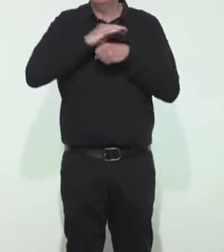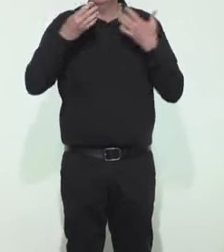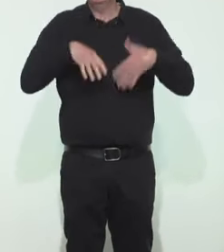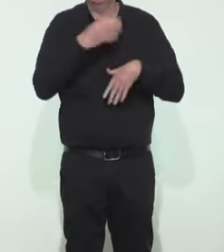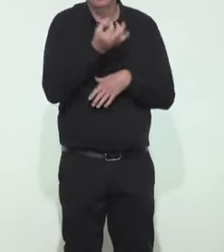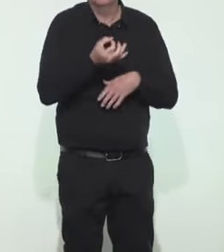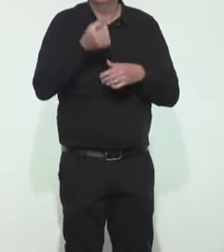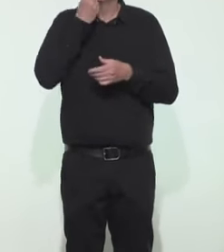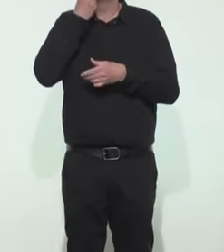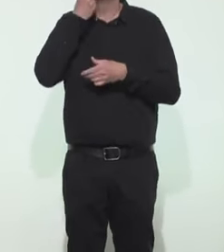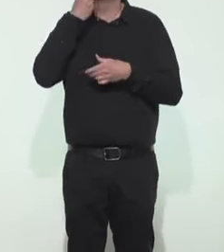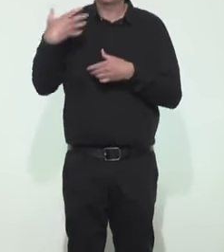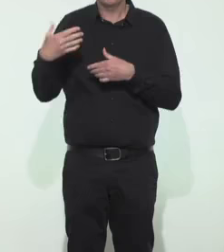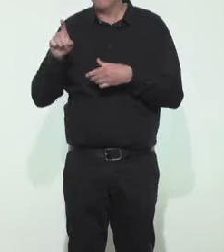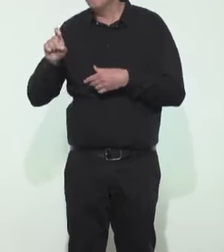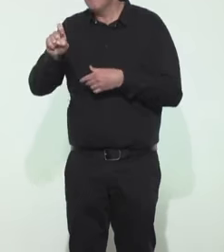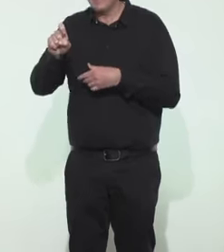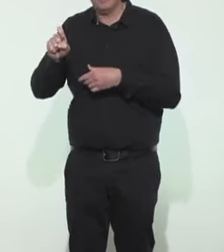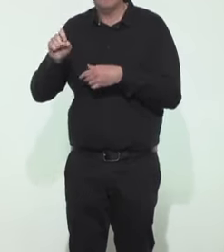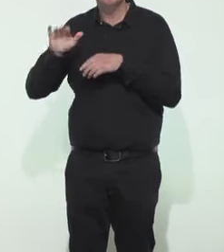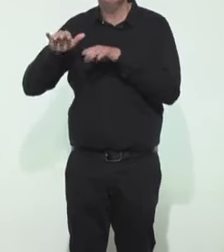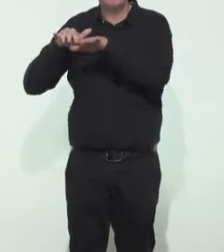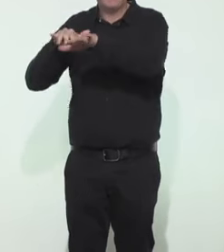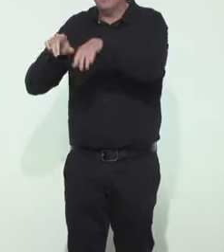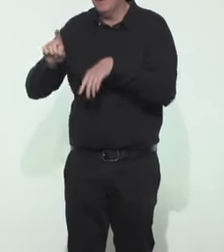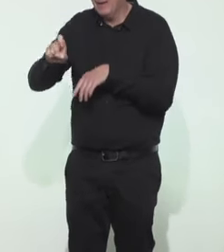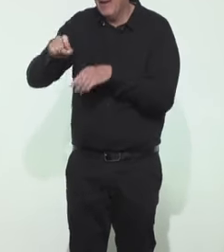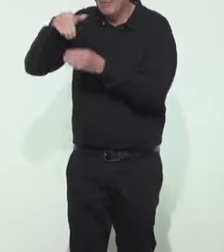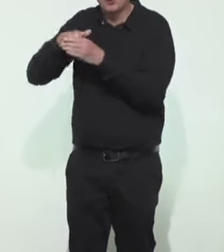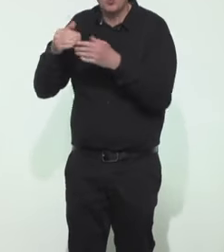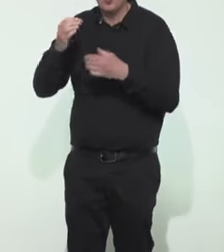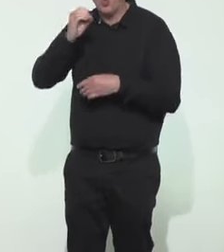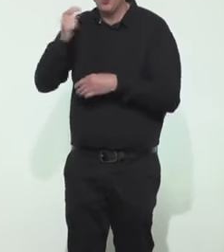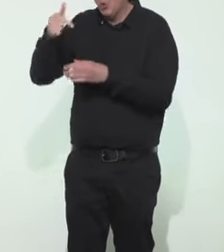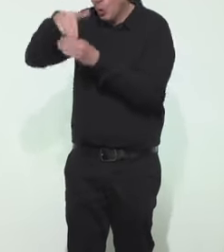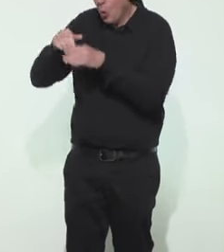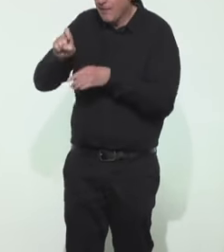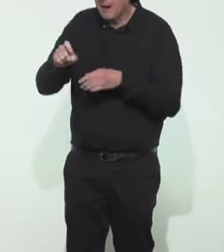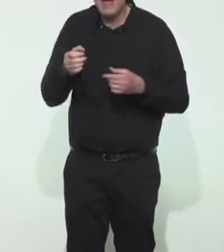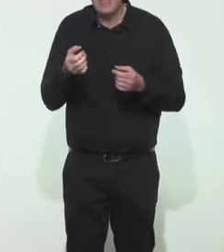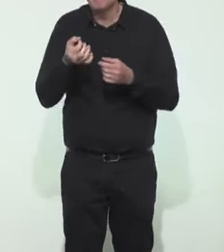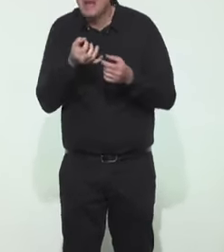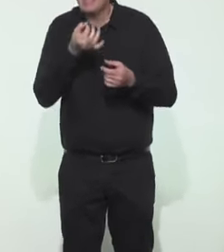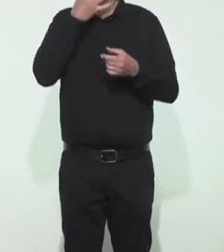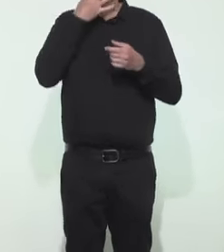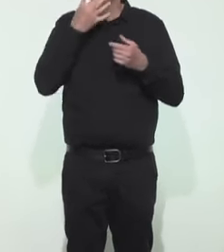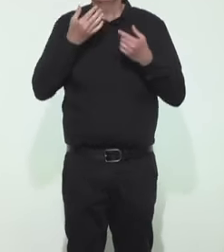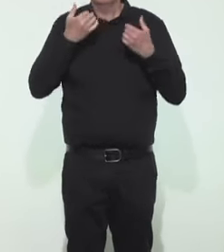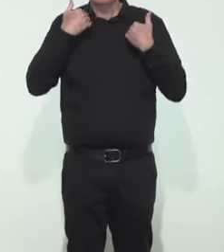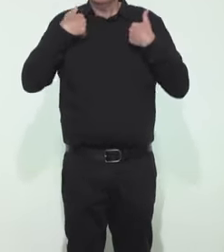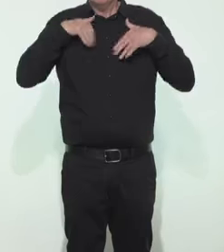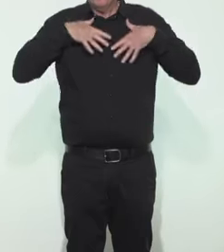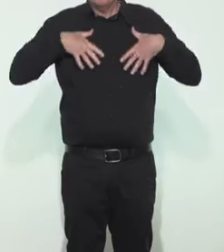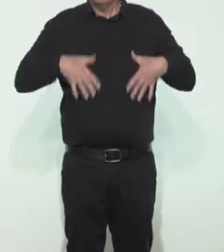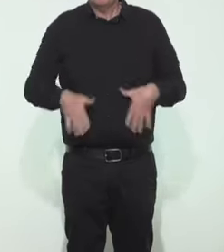issue du sang d'un ver marin en propriété oxygénante va pouvoir démarrer après l'accord obtenu en urgence grâce à